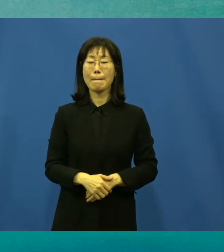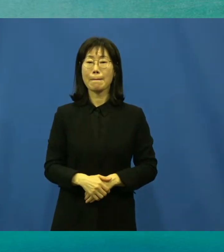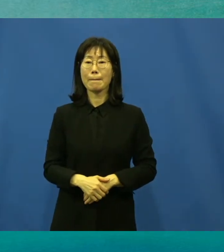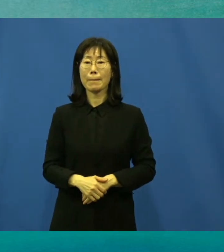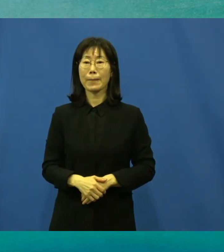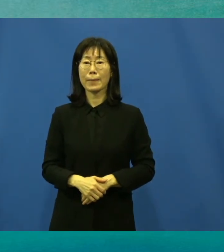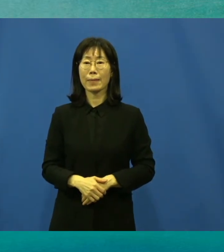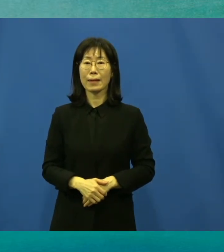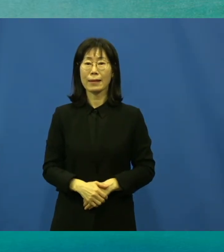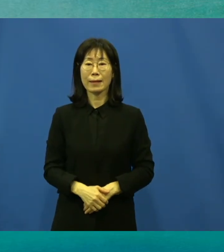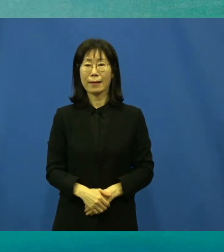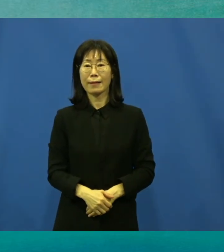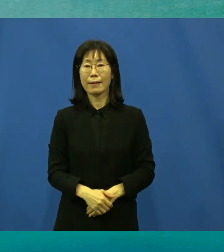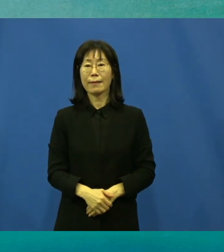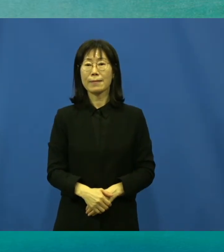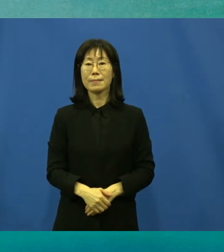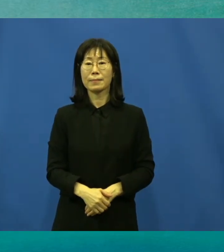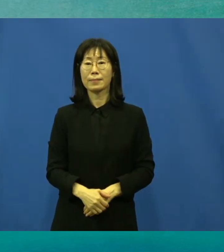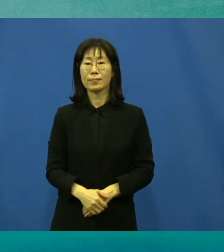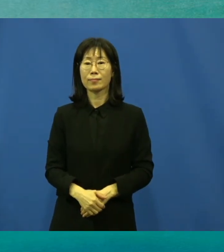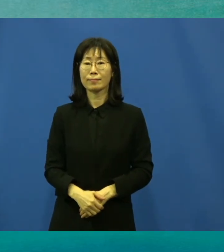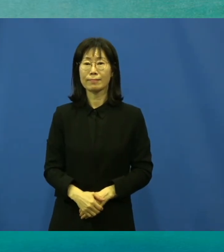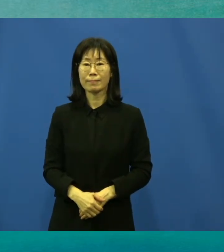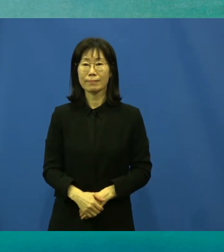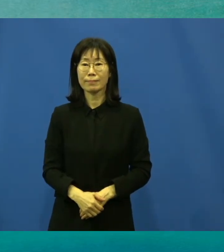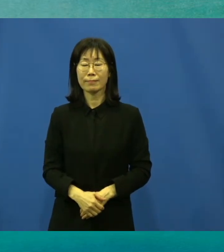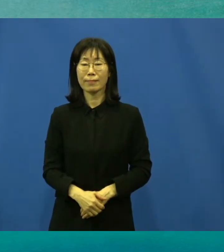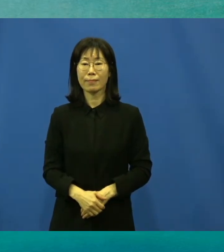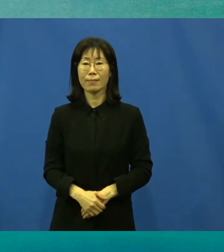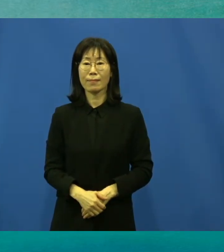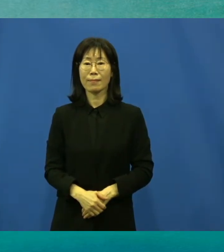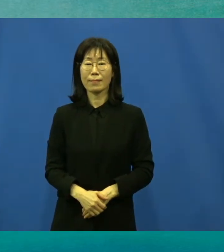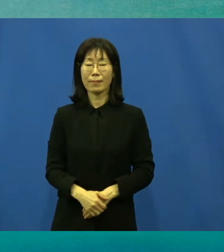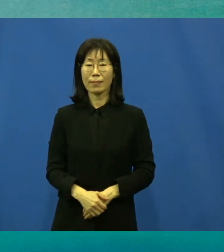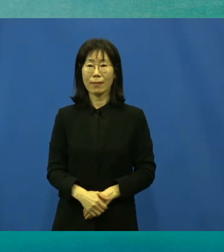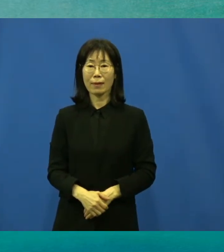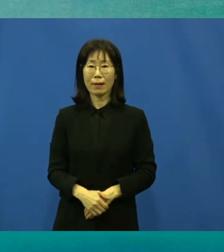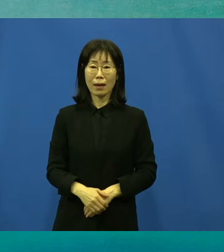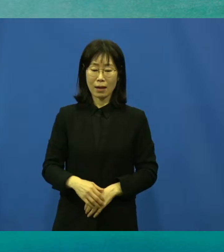그것을 직면하면 내 아픈 부분이 드러나야 합니다. 그것을 인정해야 합니다.